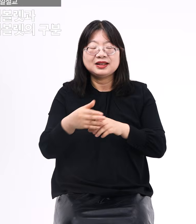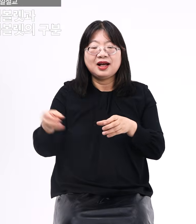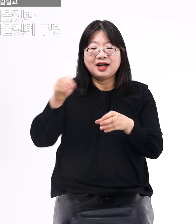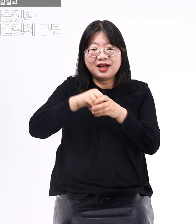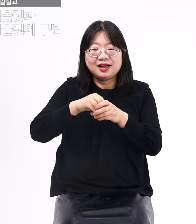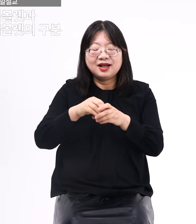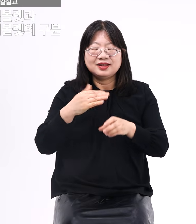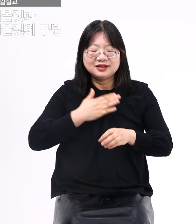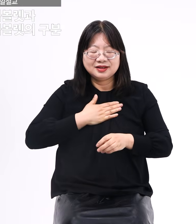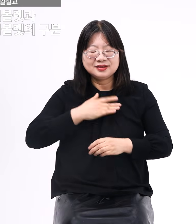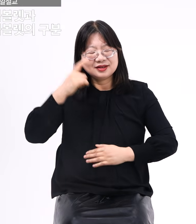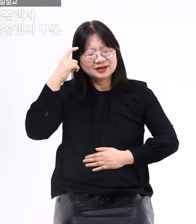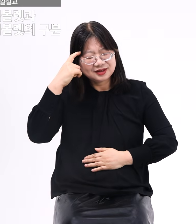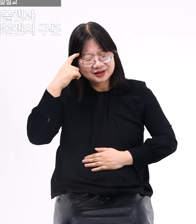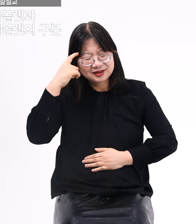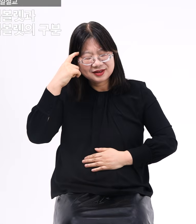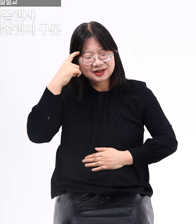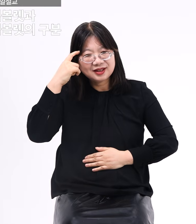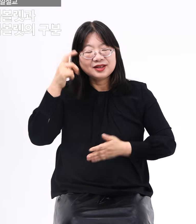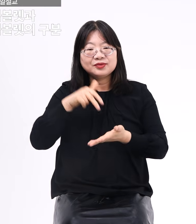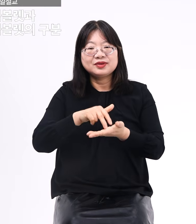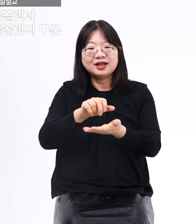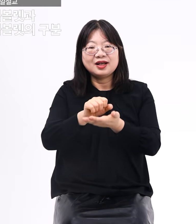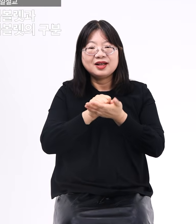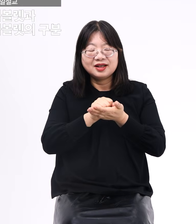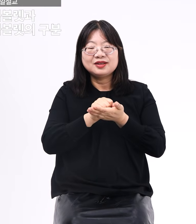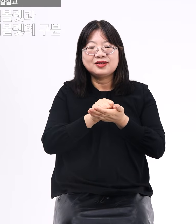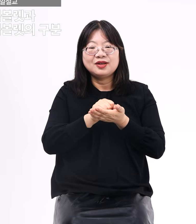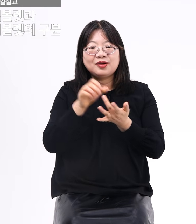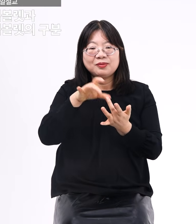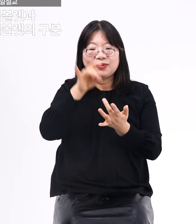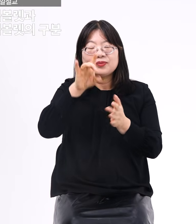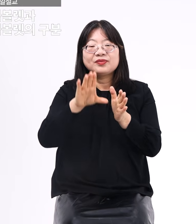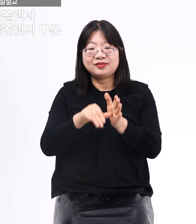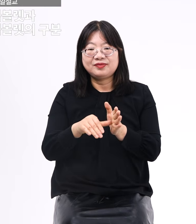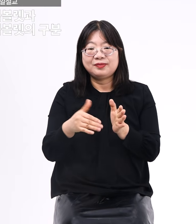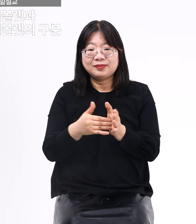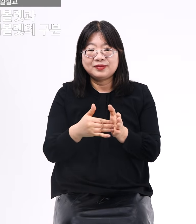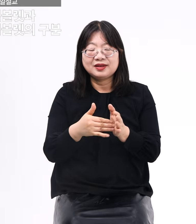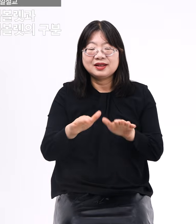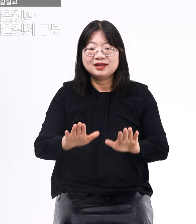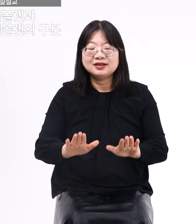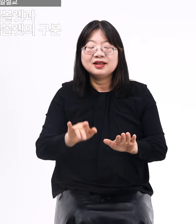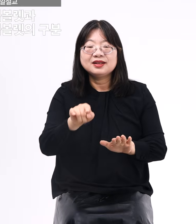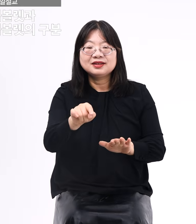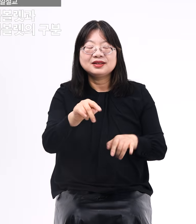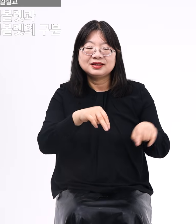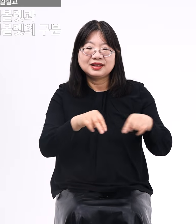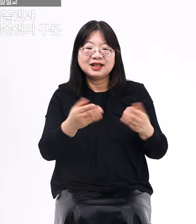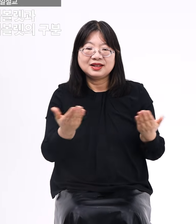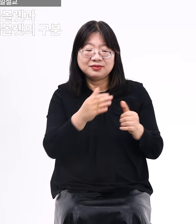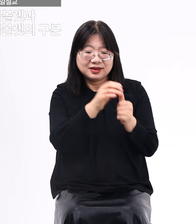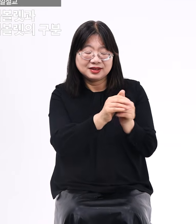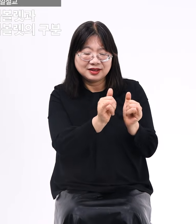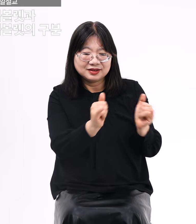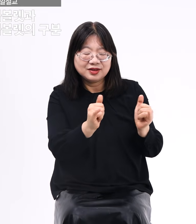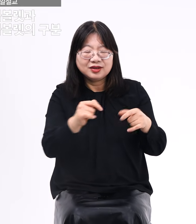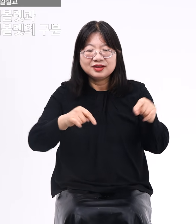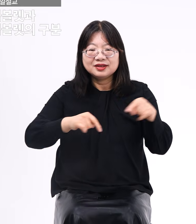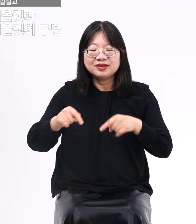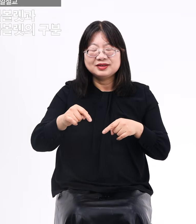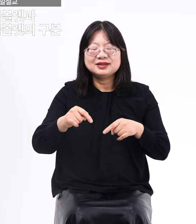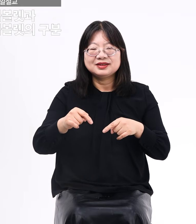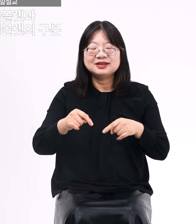자기들의 판단과 식견을 따라 옹립하는 시대고, 이제 그 사사들마저도 정치적인